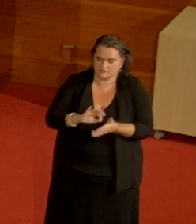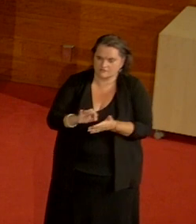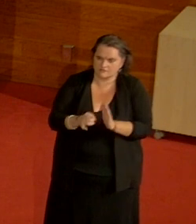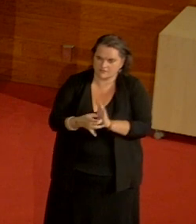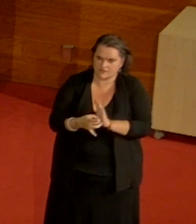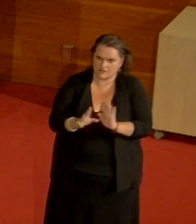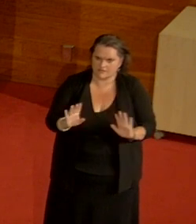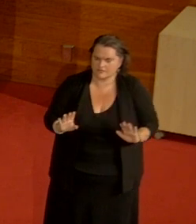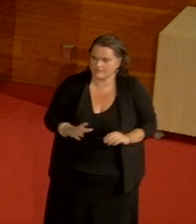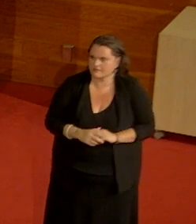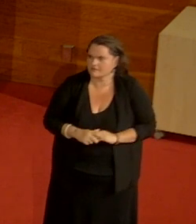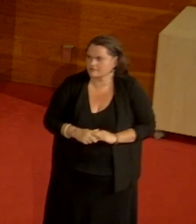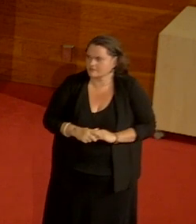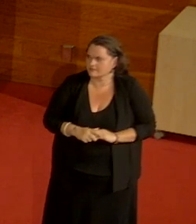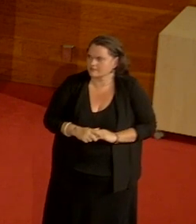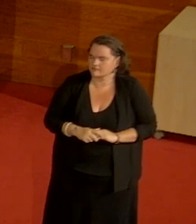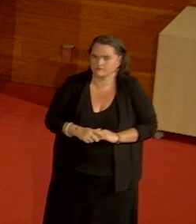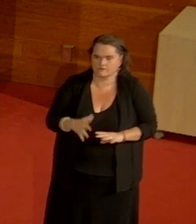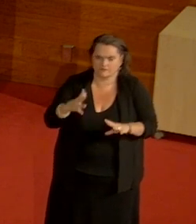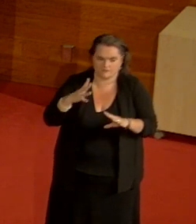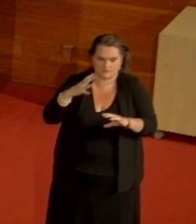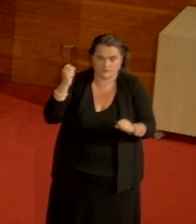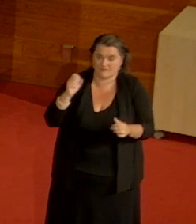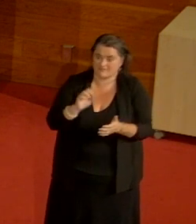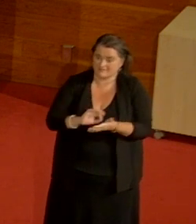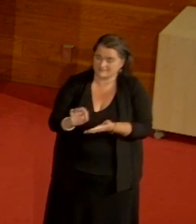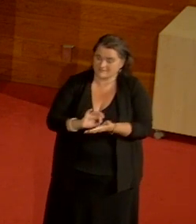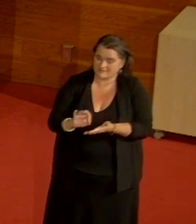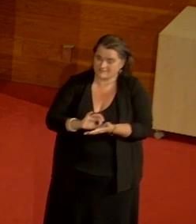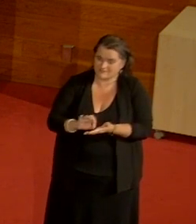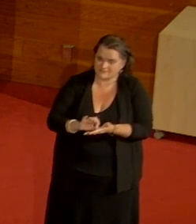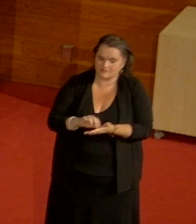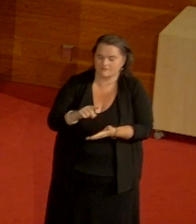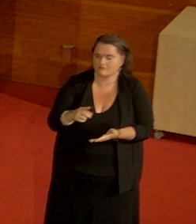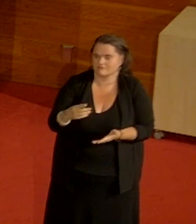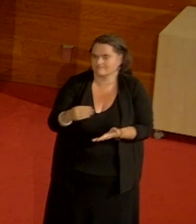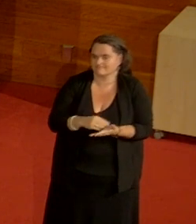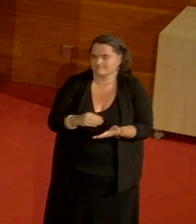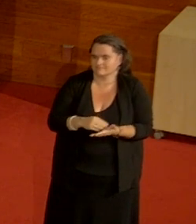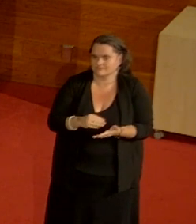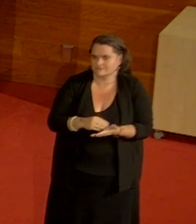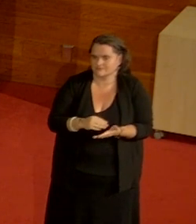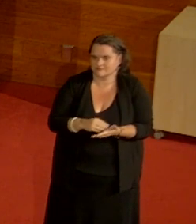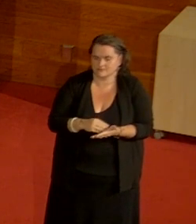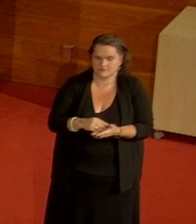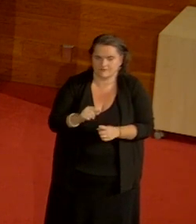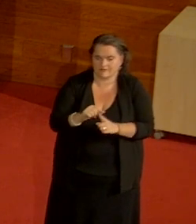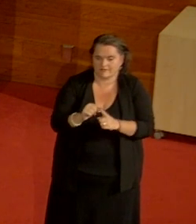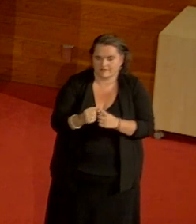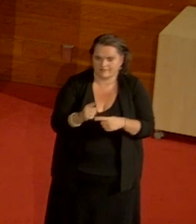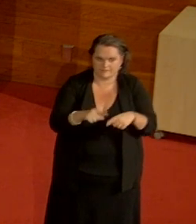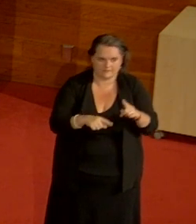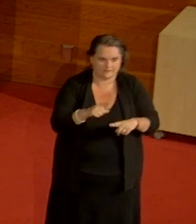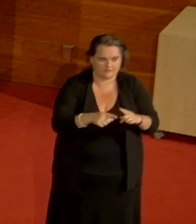servicios en el fondo esos servicios de protocolización tienden a a operar en bases de datos Y esas bases de